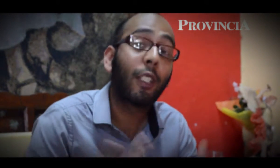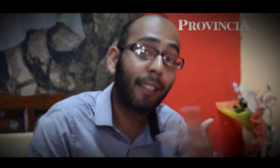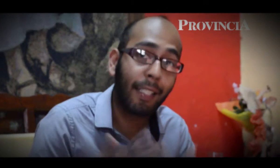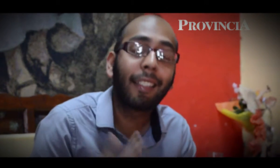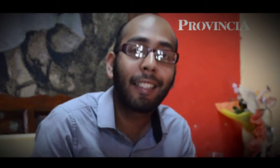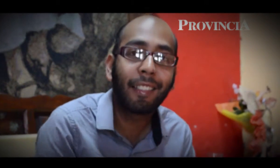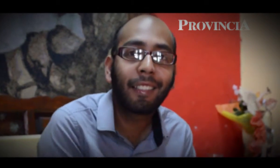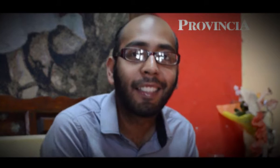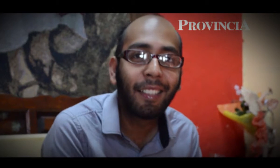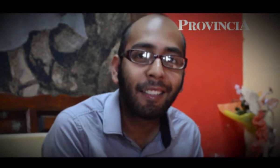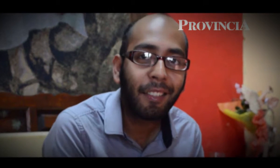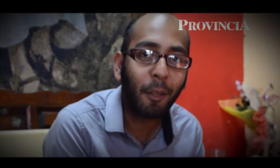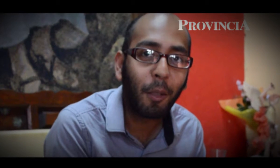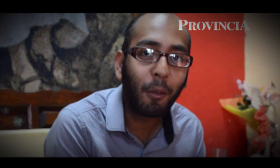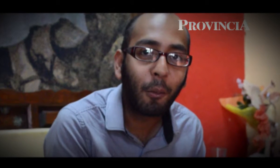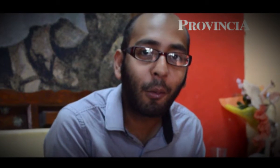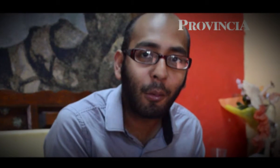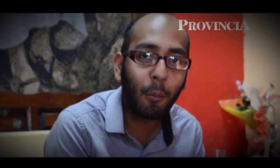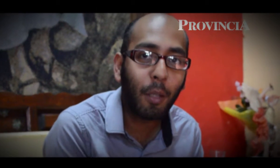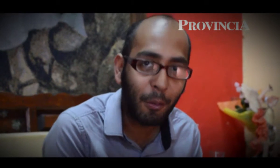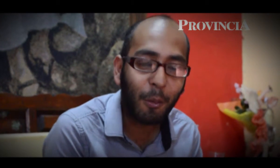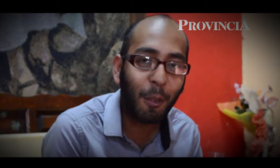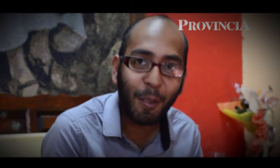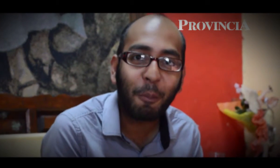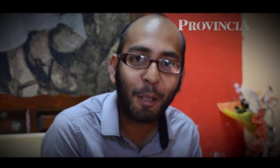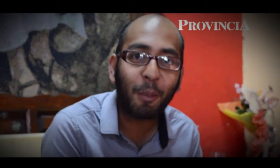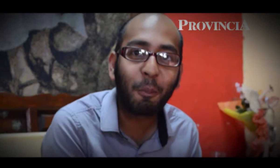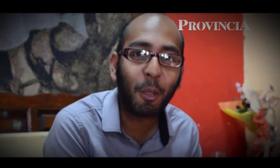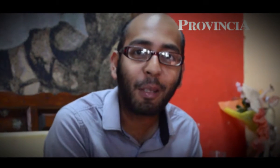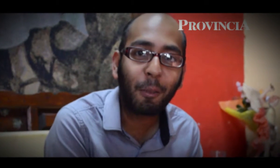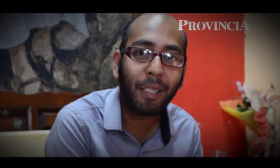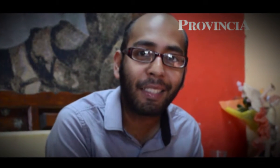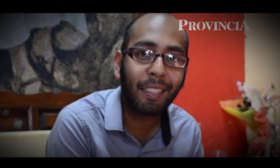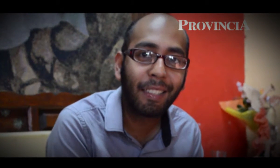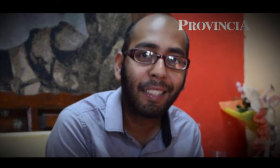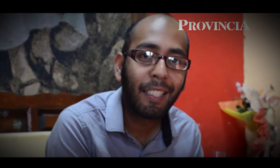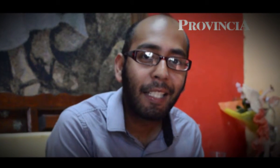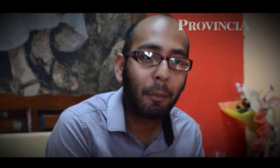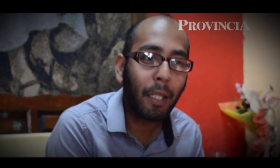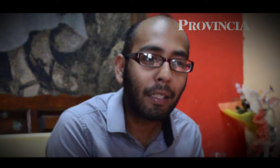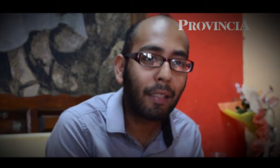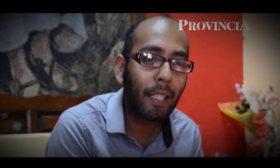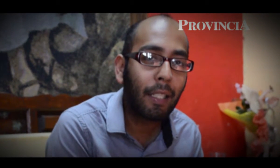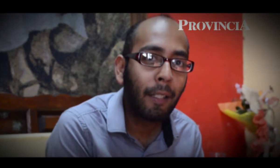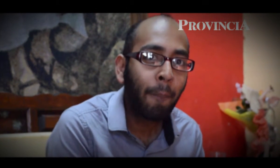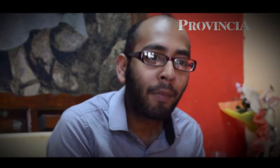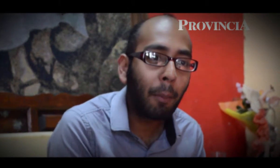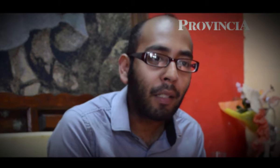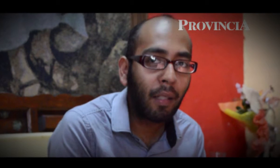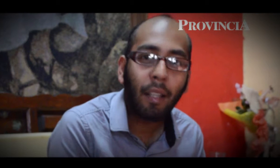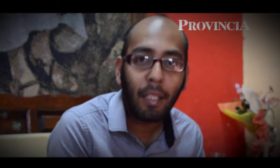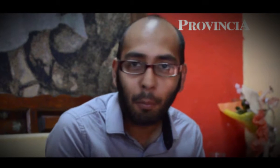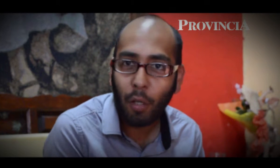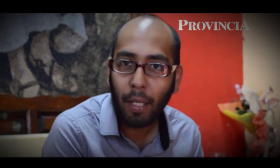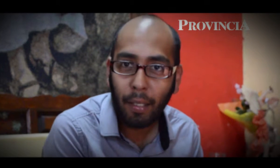lo dicen en señas. Es lo que nos gustó, entonces nosotros nos apoyamos un poquito para que hicieran. También sale Daniel Moncada.